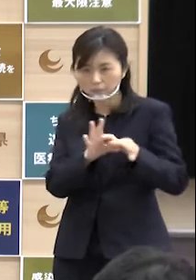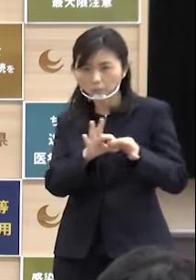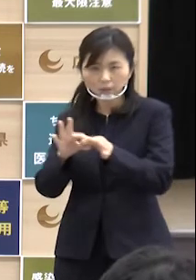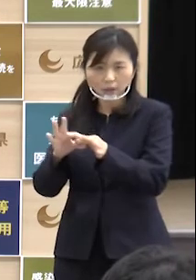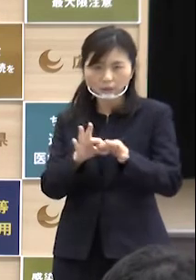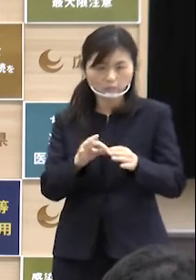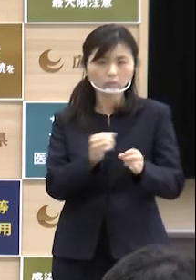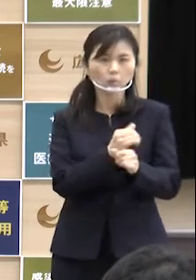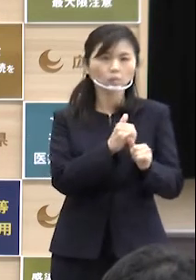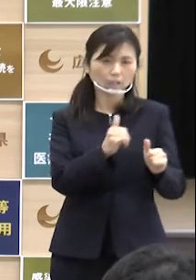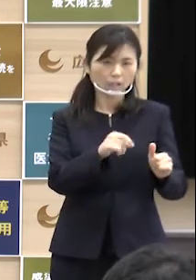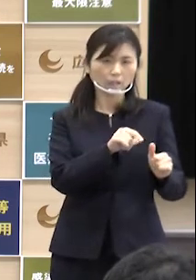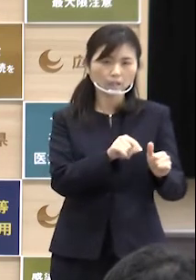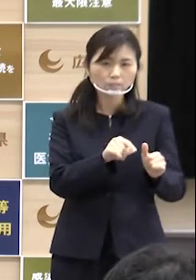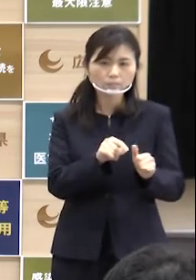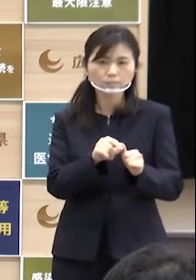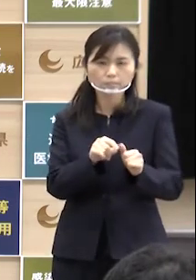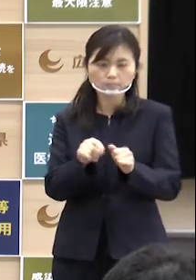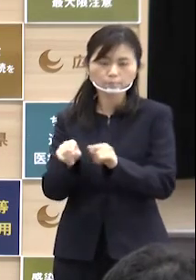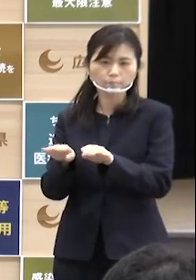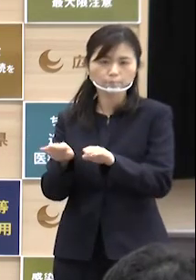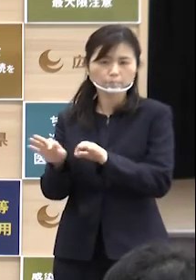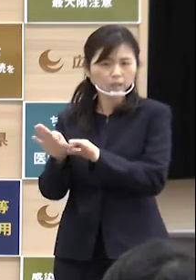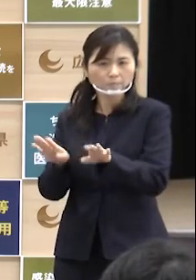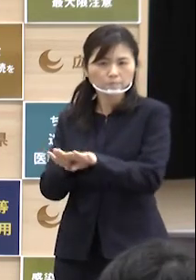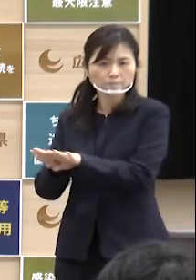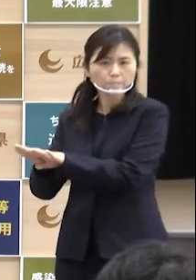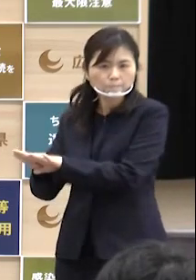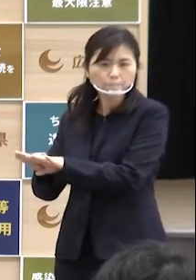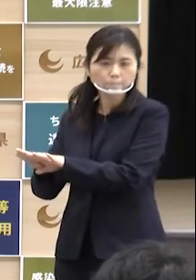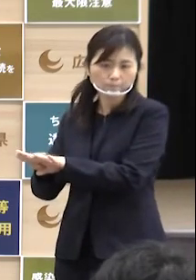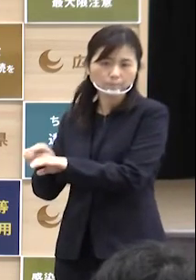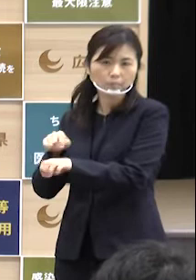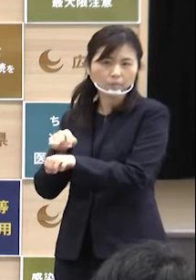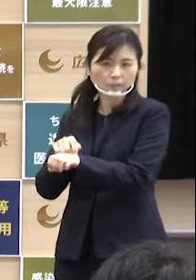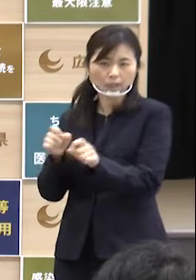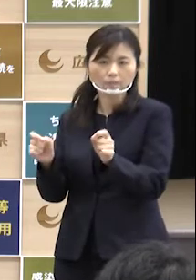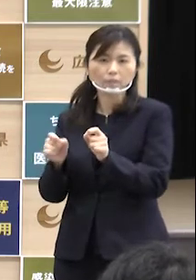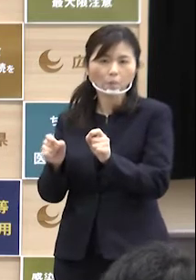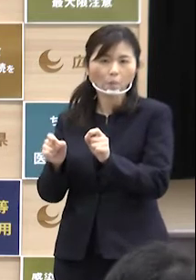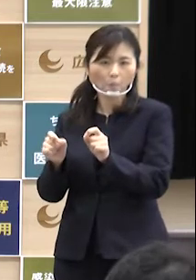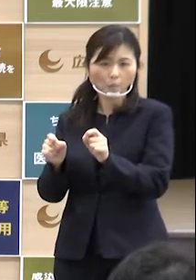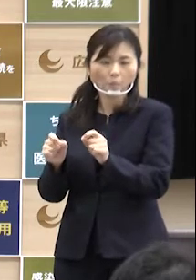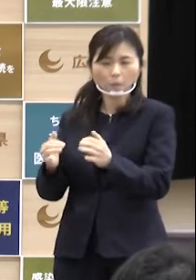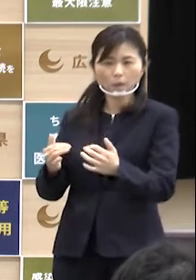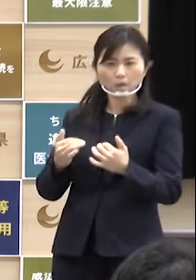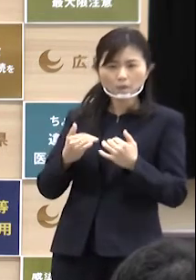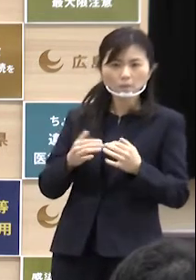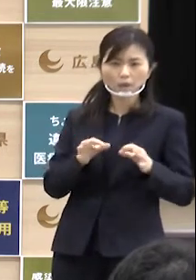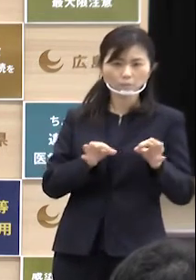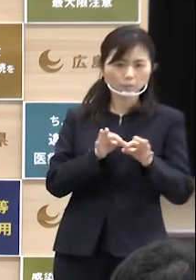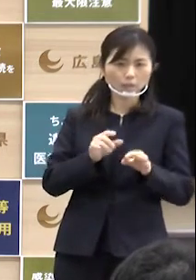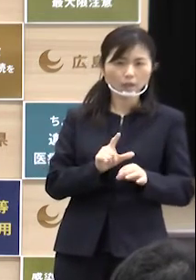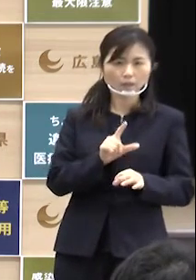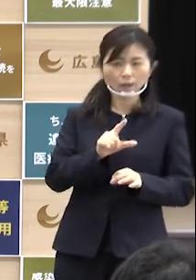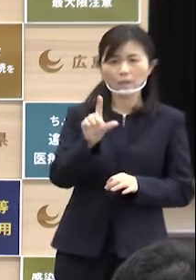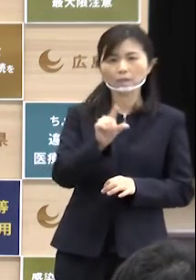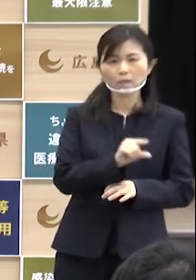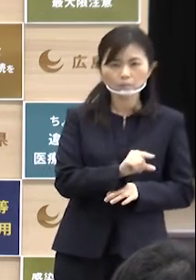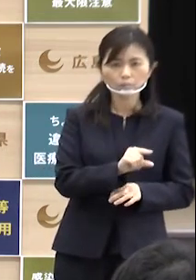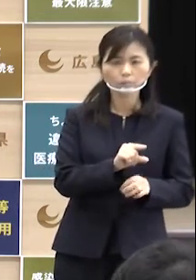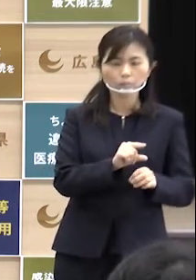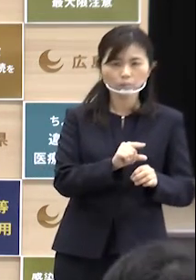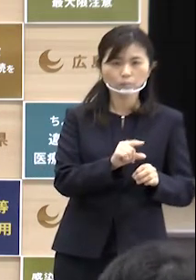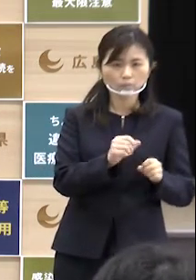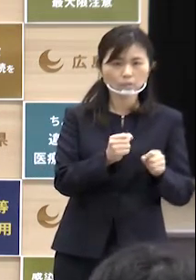業者で、飲食店の休業時短営業の影響を大きく受け売上が減少している県内の中小事業者を対